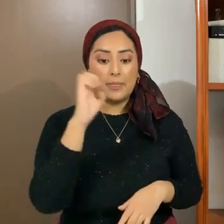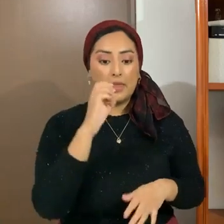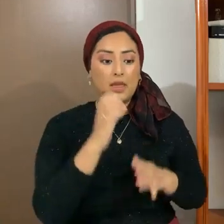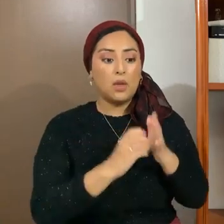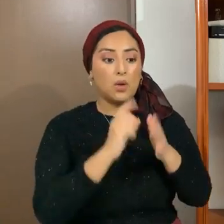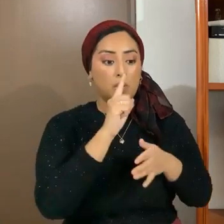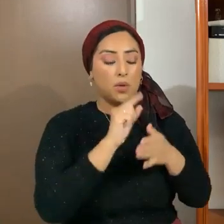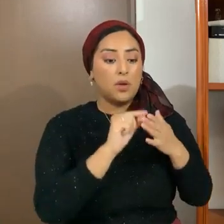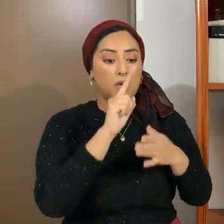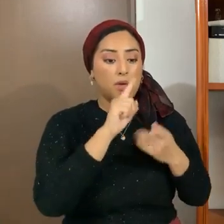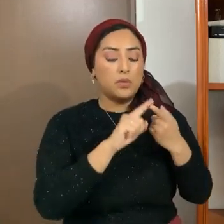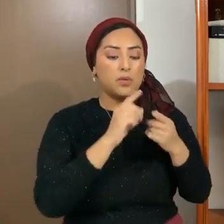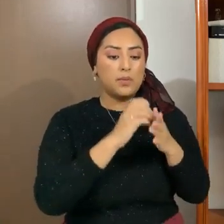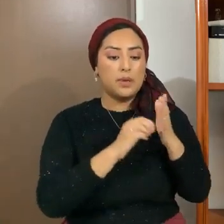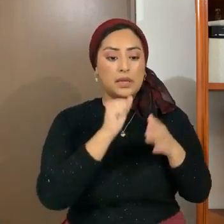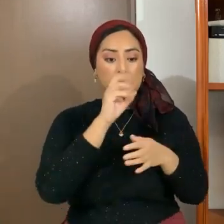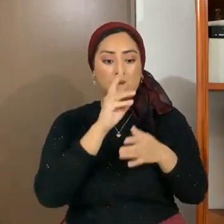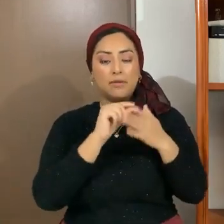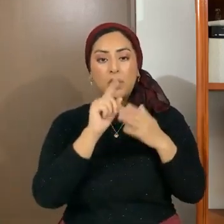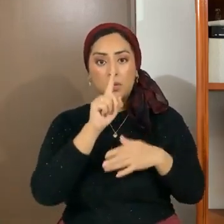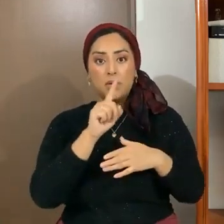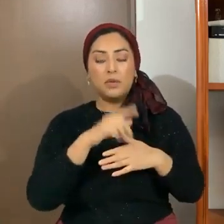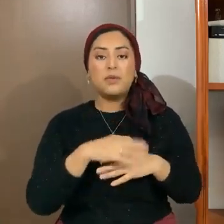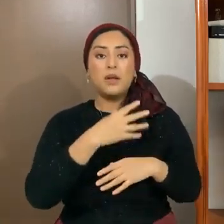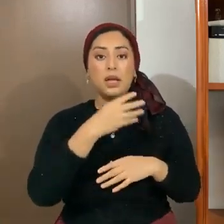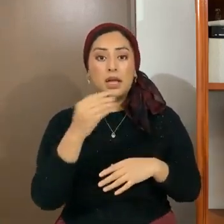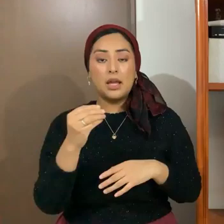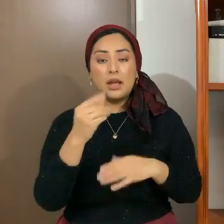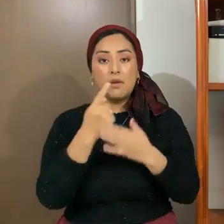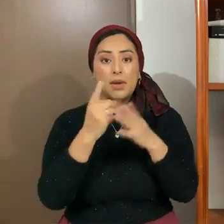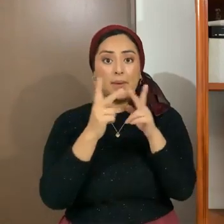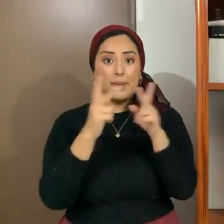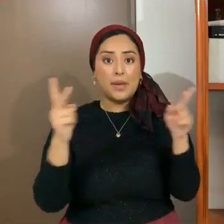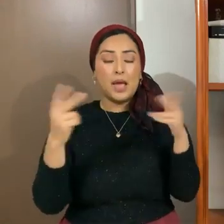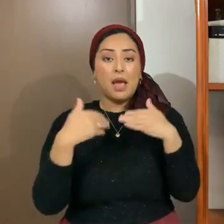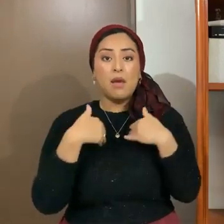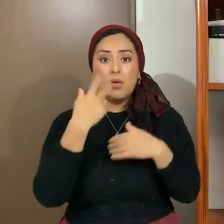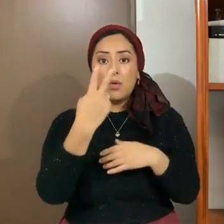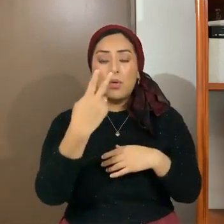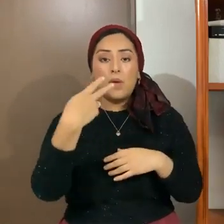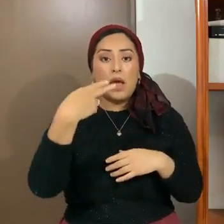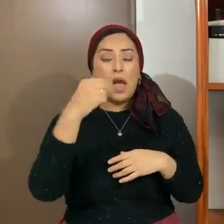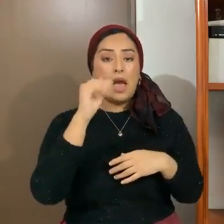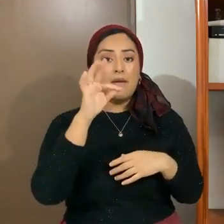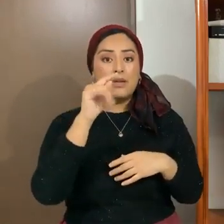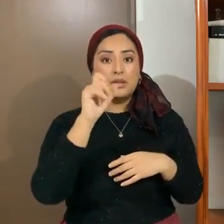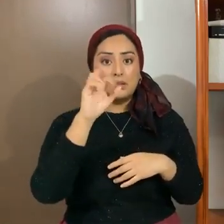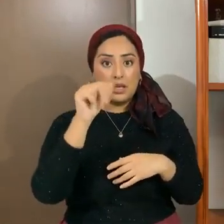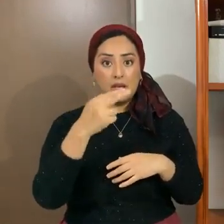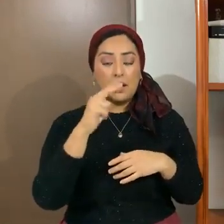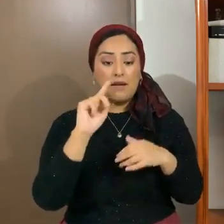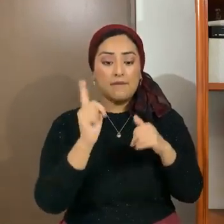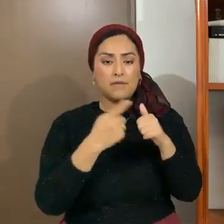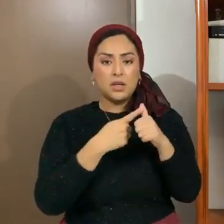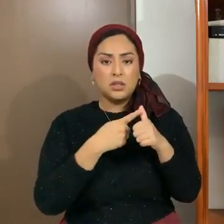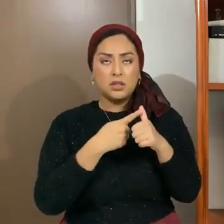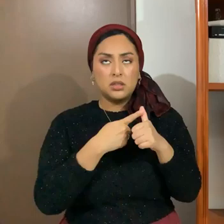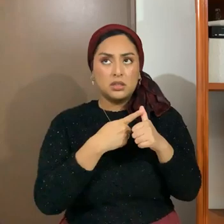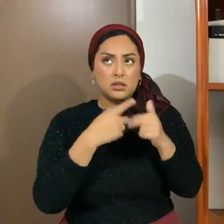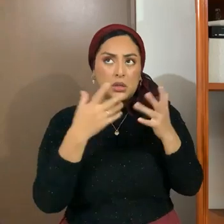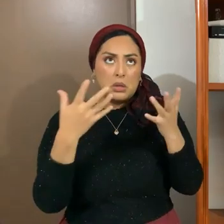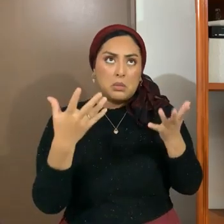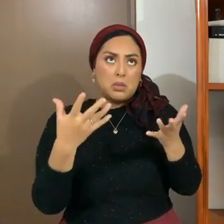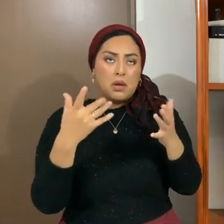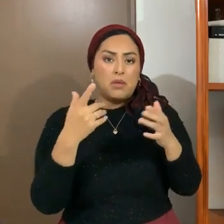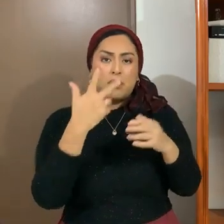1, verso 1, hasta el capítulo 6, verso 1. Y esta parashá tiene dos haftarot. La primer haftará, bueno,